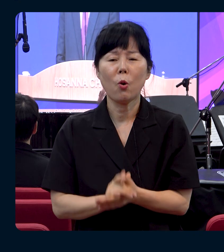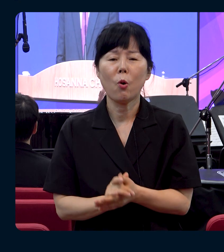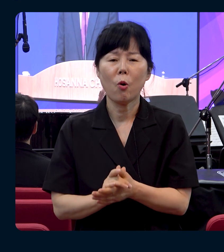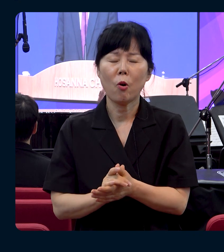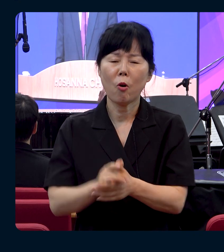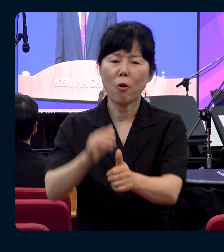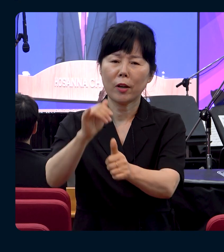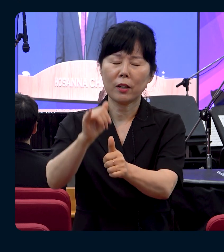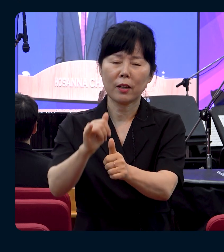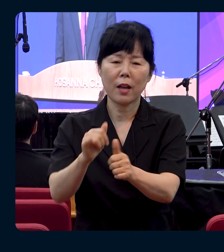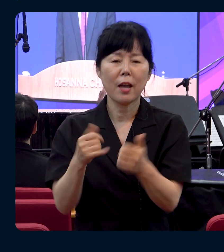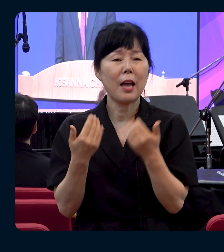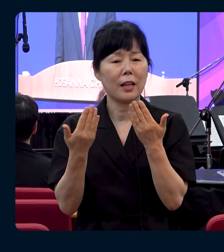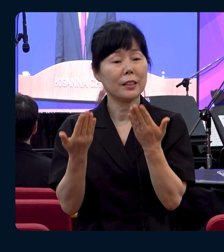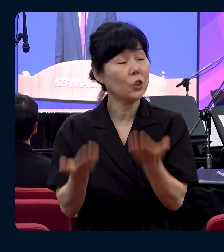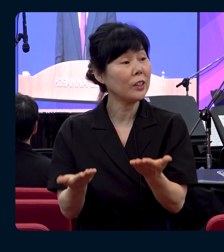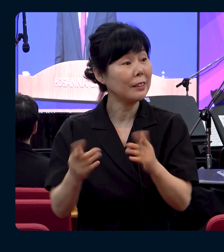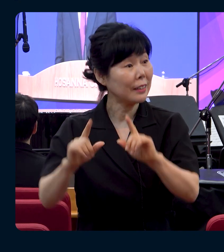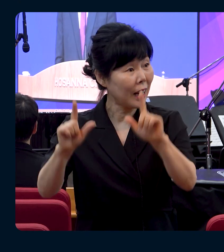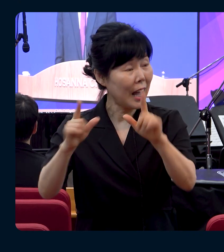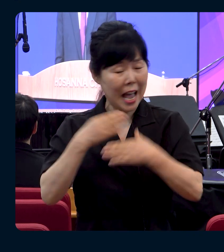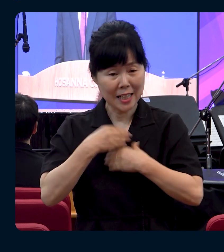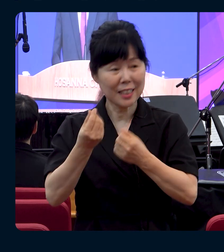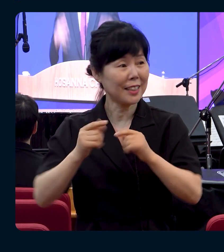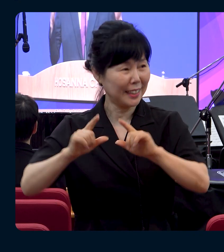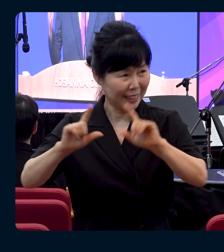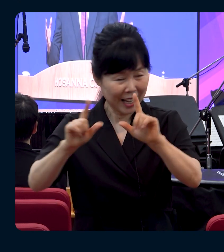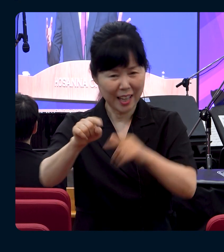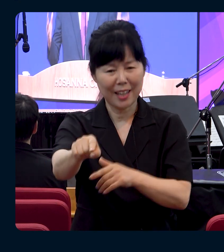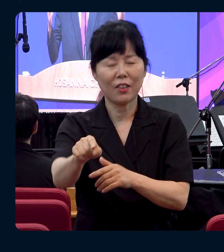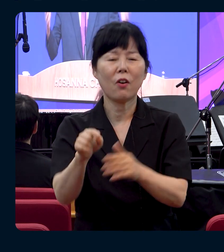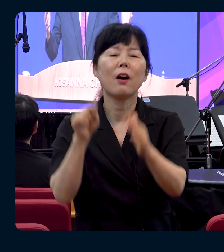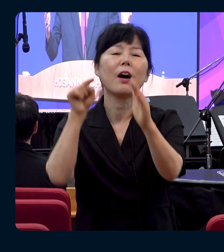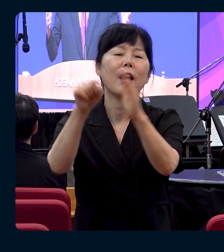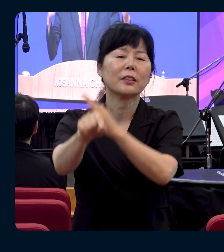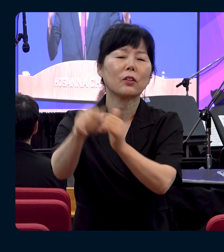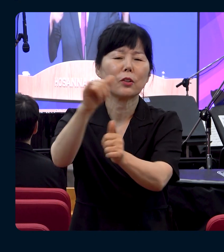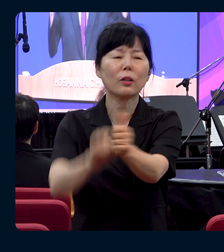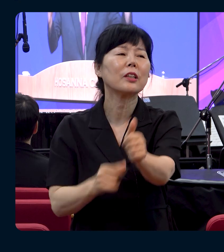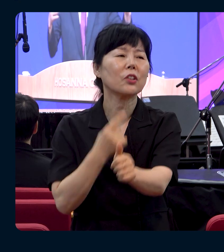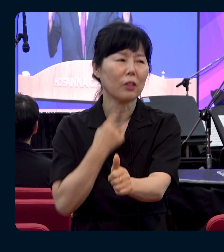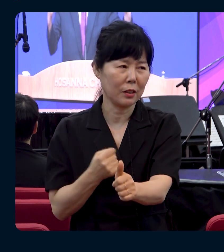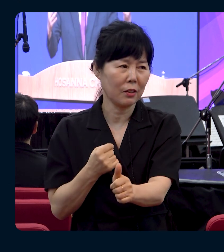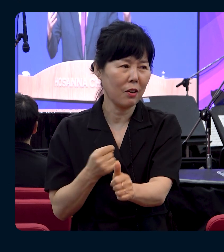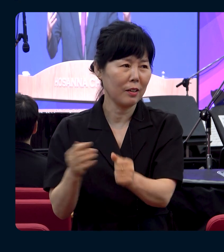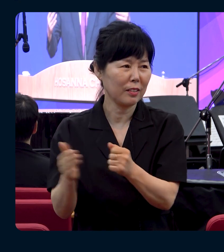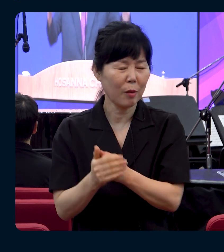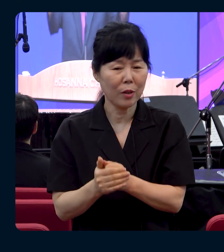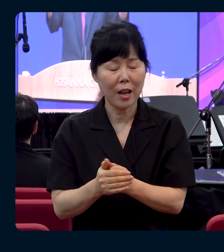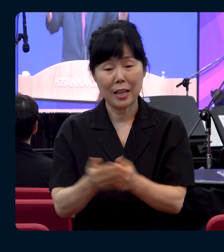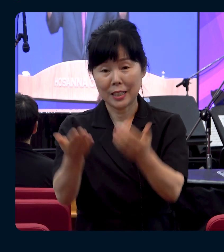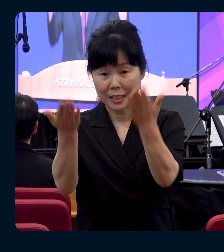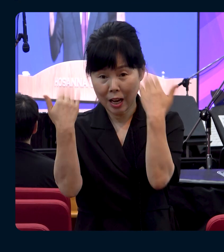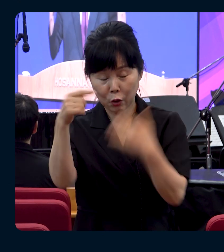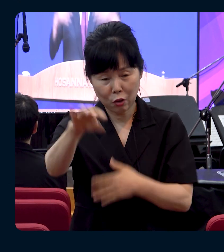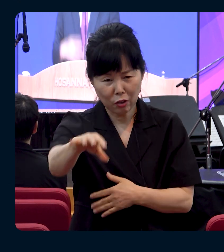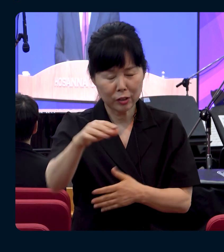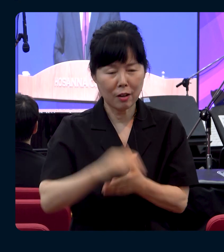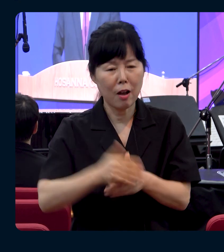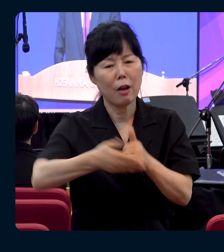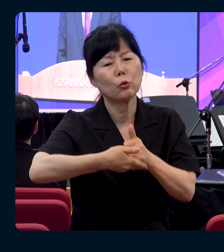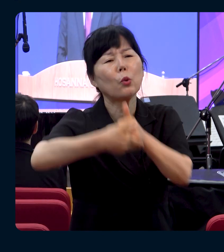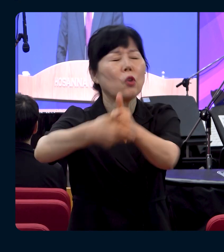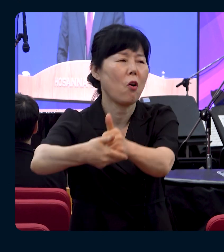있는데 너무 아마 좋았던 것 같습니다. 그래서 그 학교에서 다시 모든 걸 제공할 테니까 오시라고